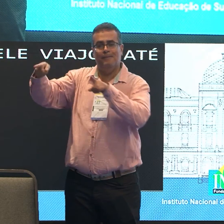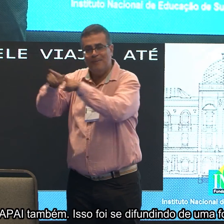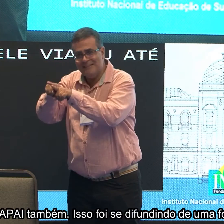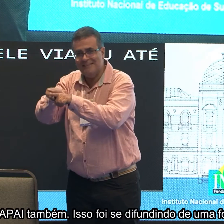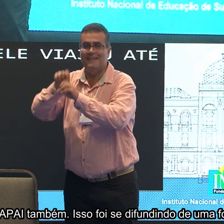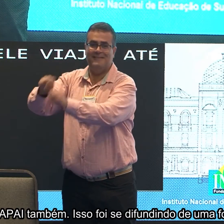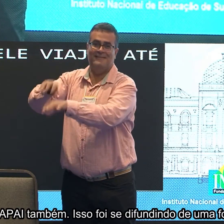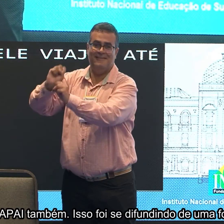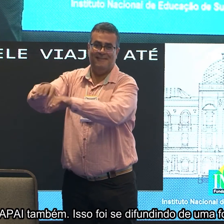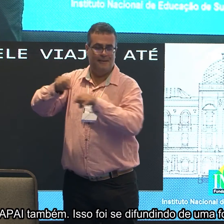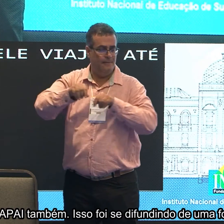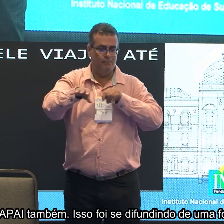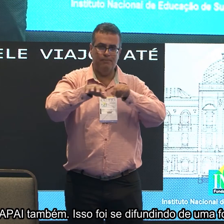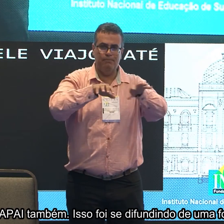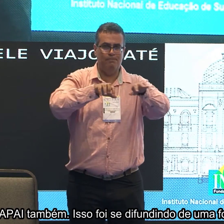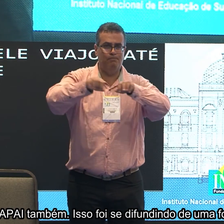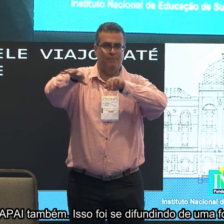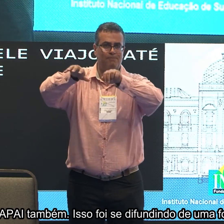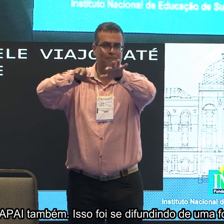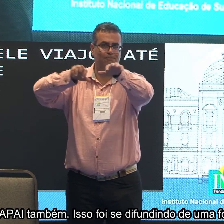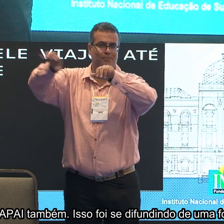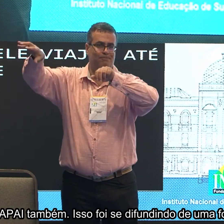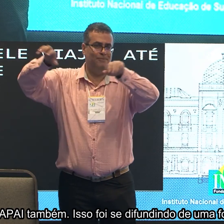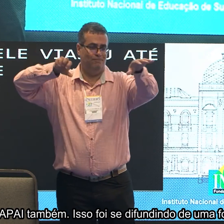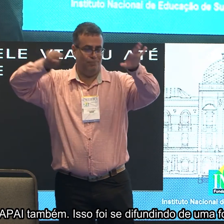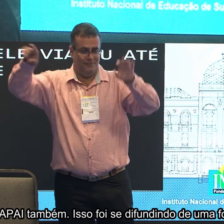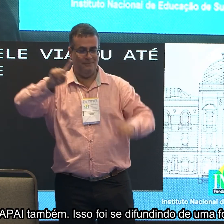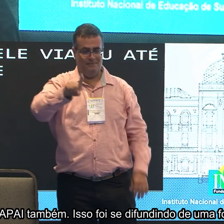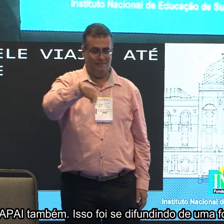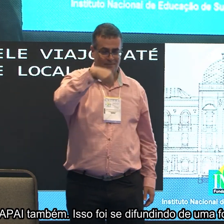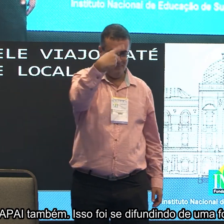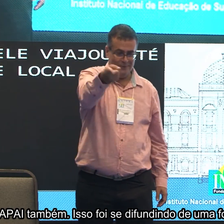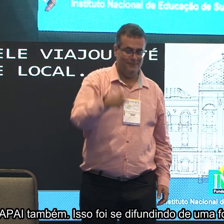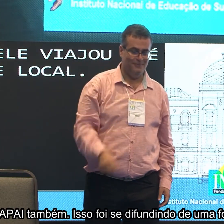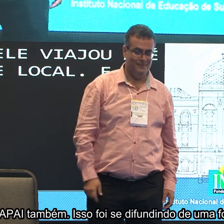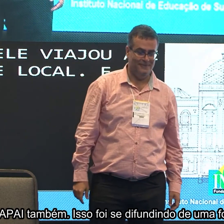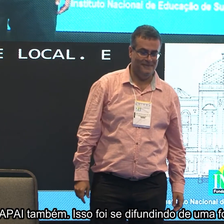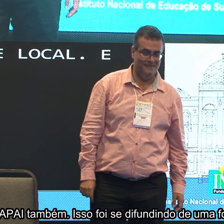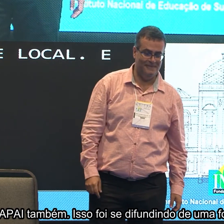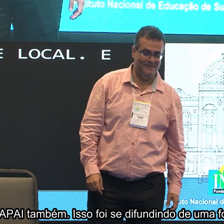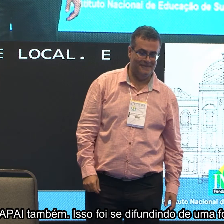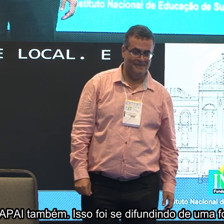E também na APAI também. E isso foi se difundindo de uma forma